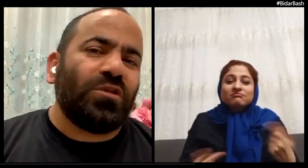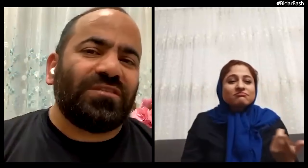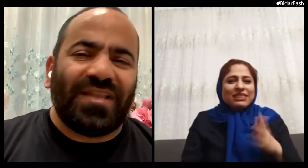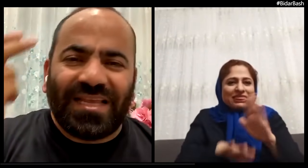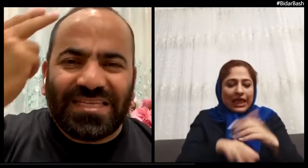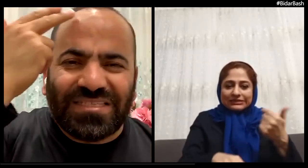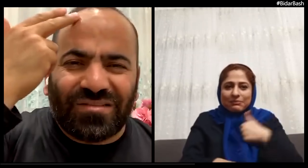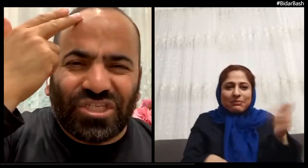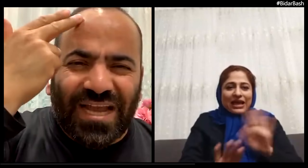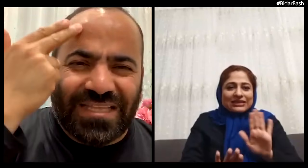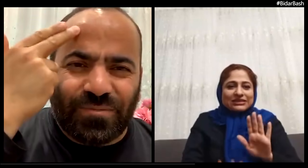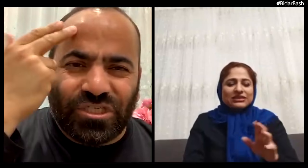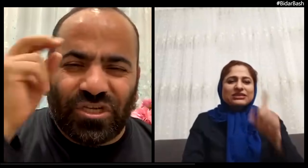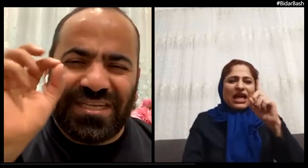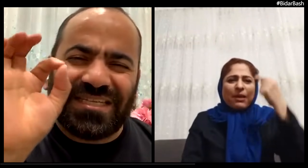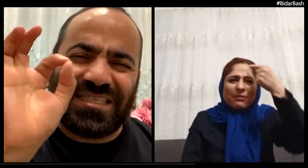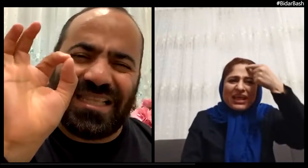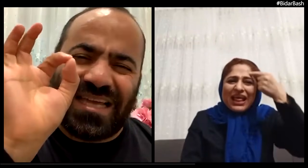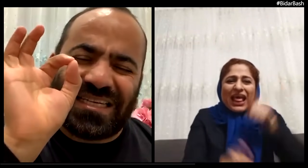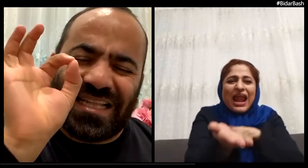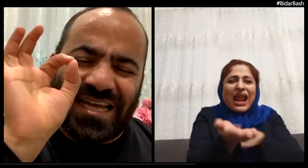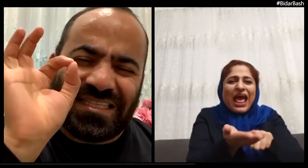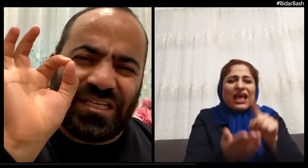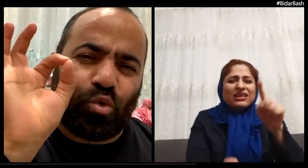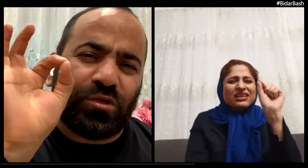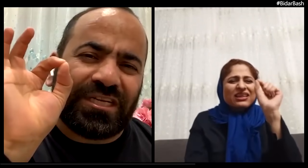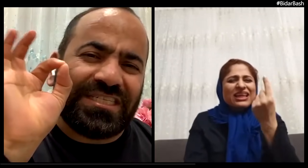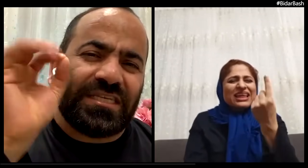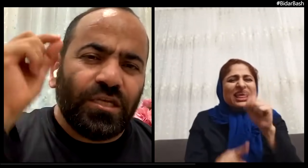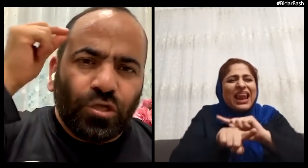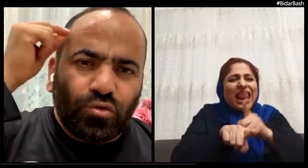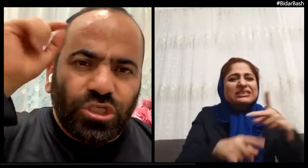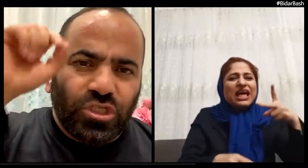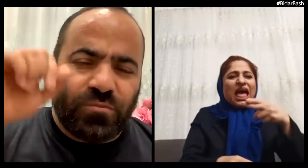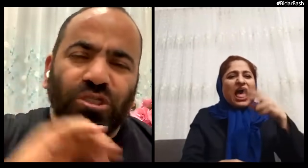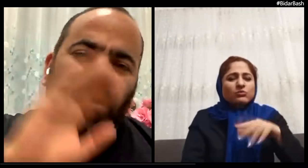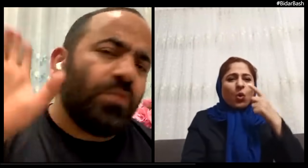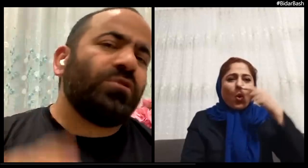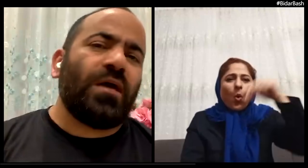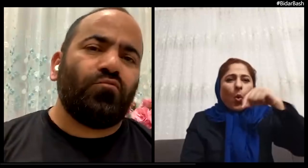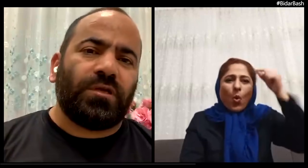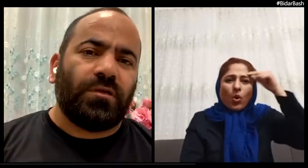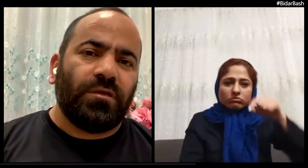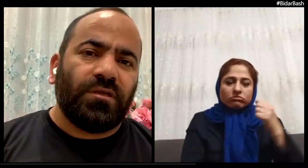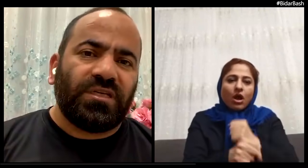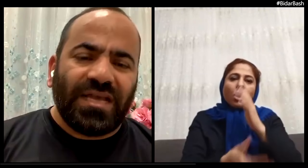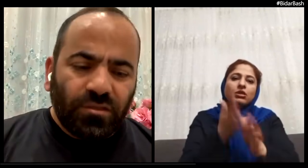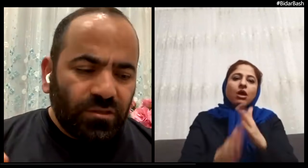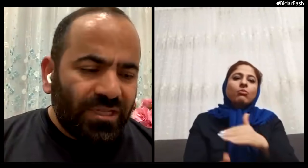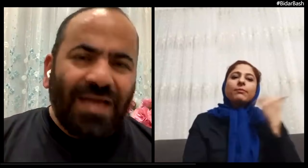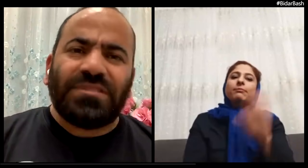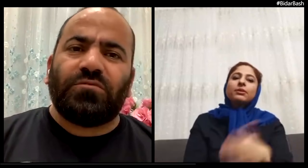من و شما نیست، ولی اگه یه سانتش قطع بشه، یه لخته خون ریز توش ایجاد بشه، کارمون تمومه